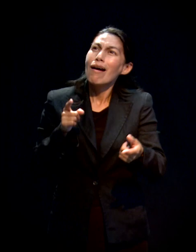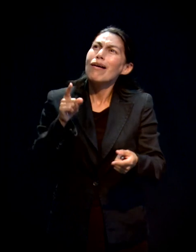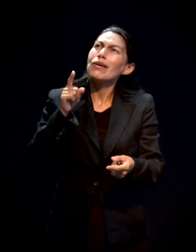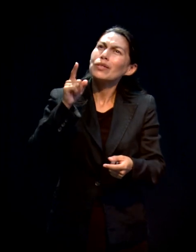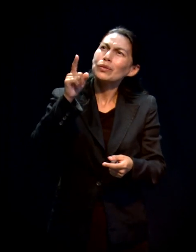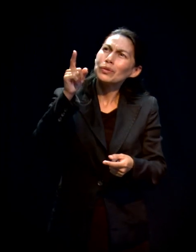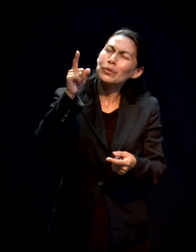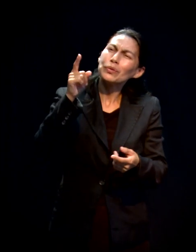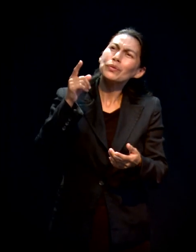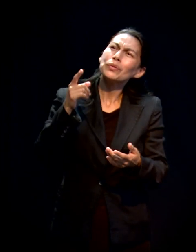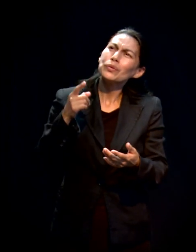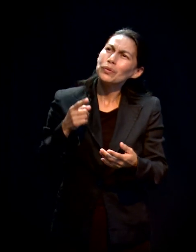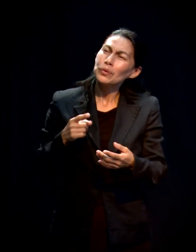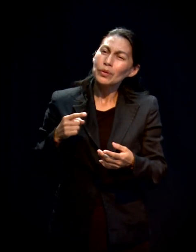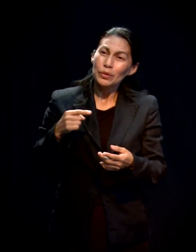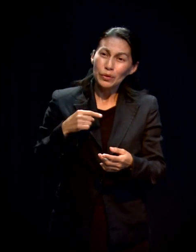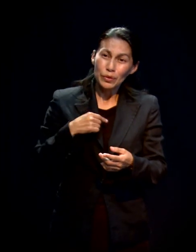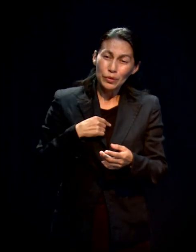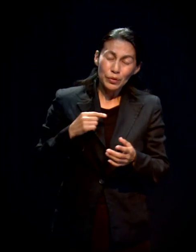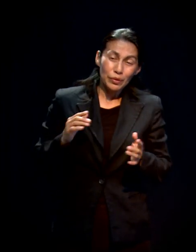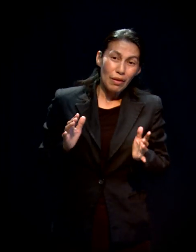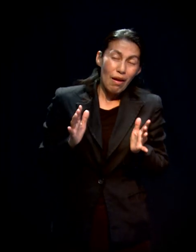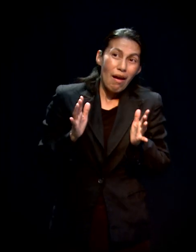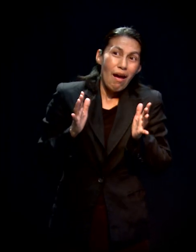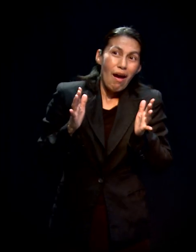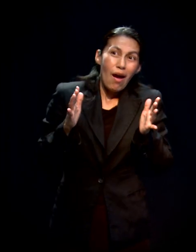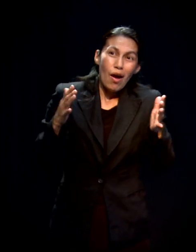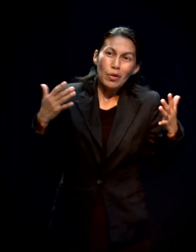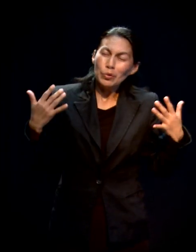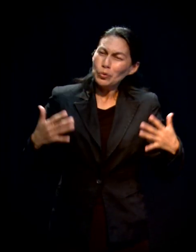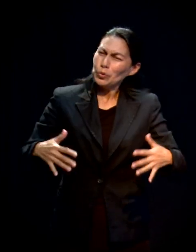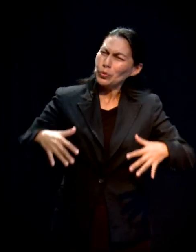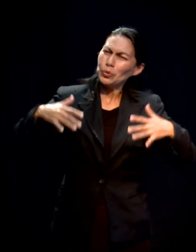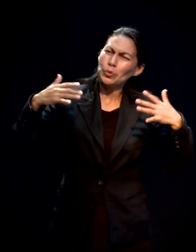yo vengo a ti